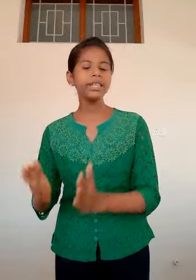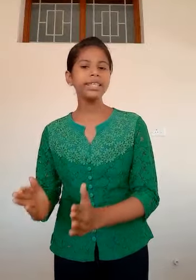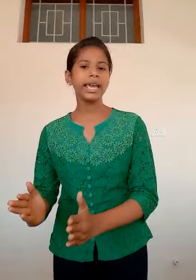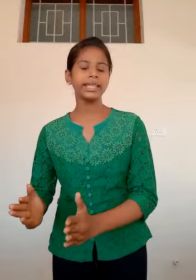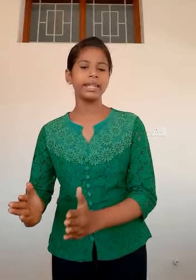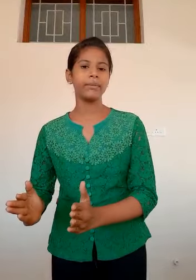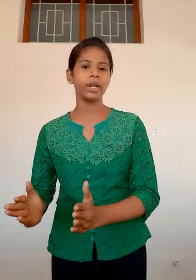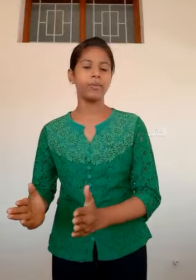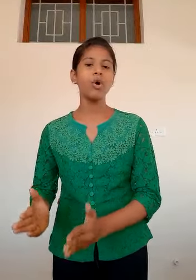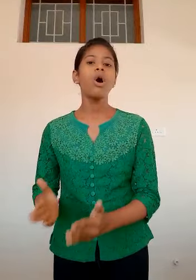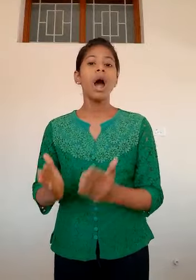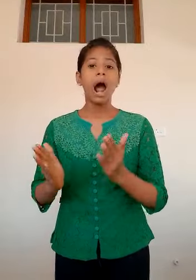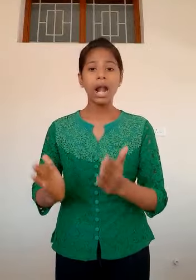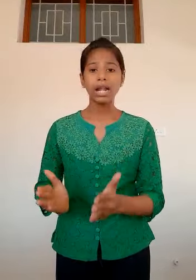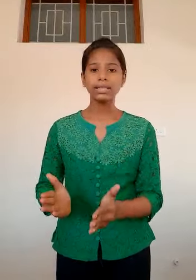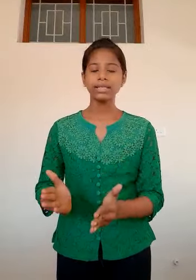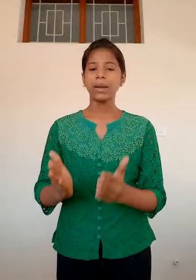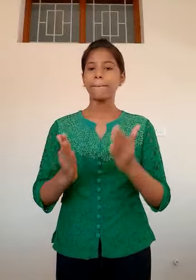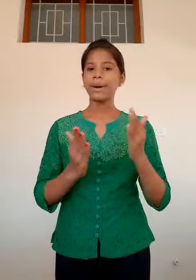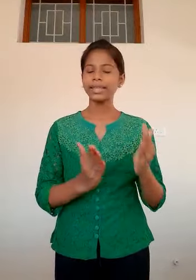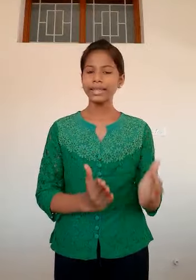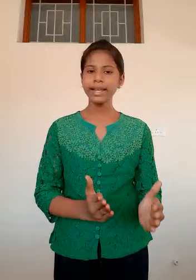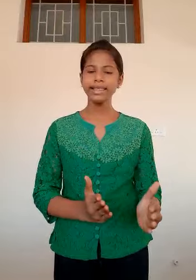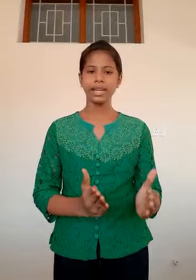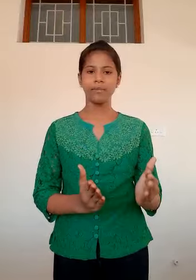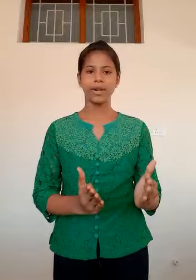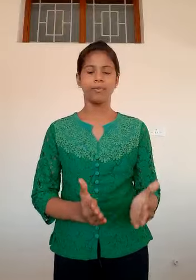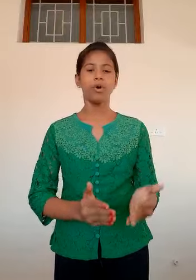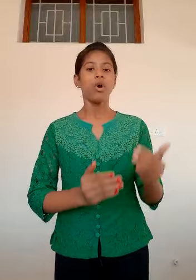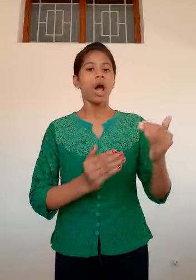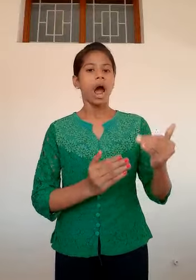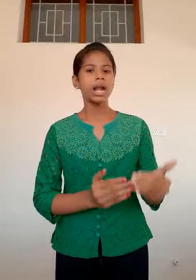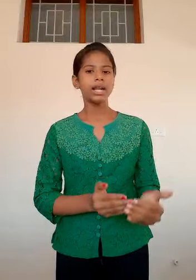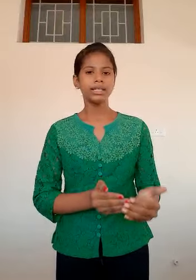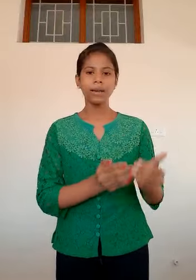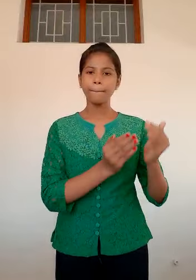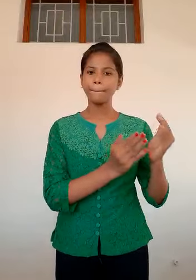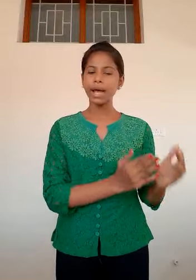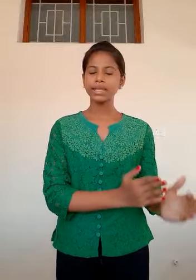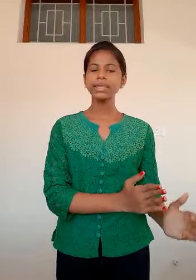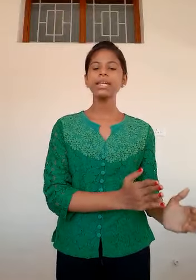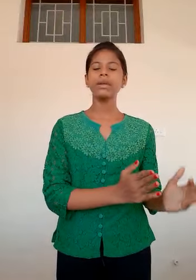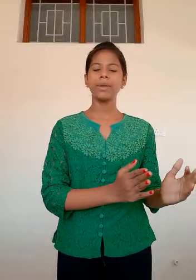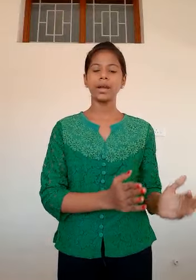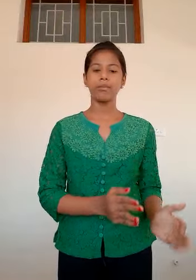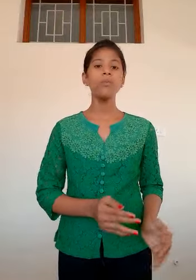நிமிடமோ அல்லது 15 நிமிடமோ அல்லது 10 நிமிடமோ